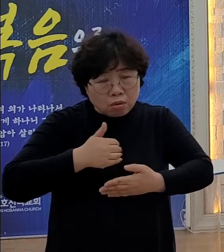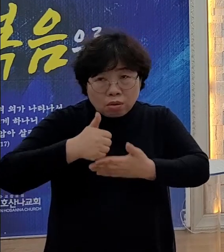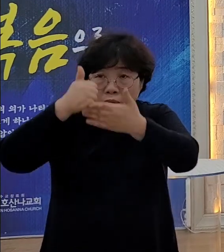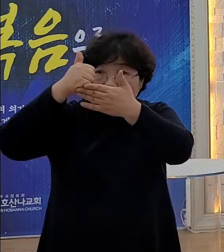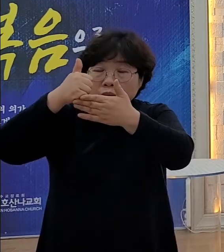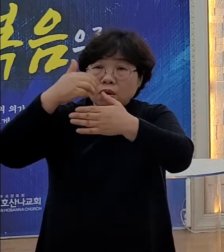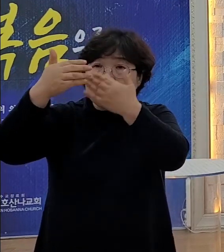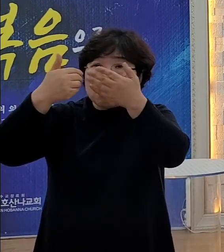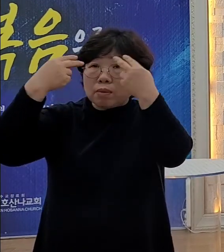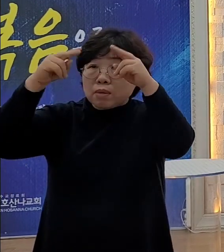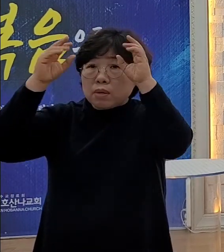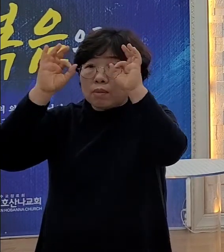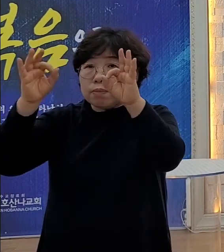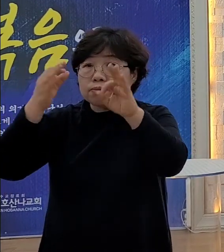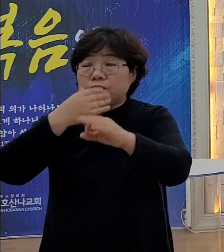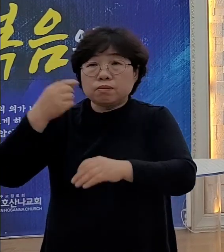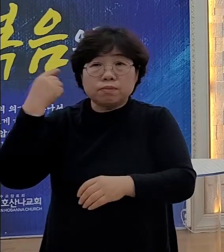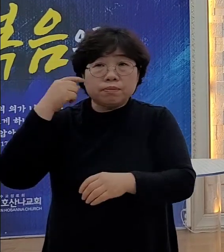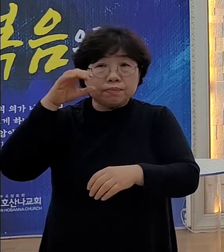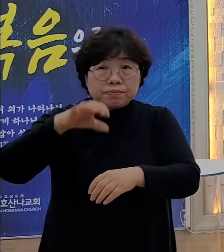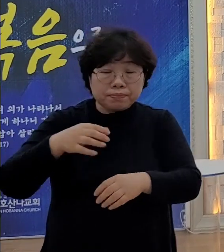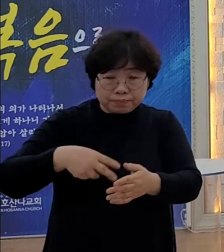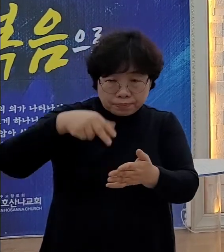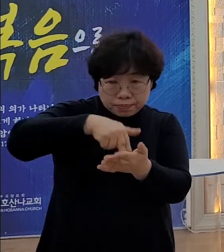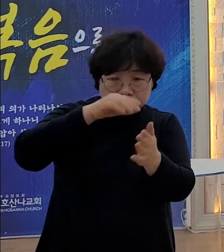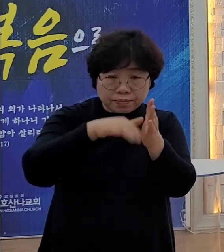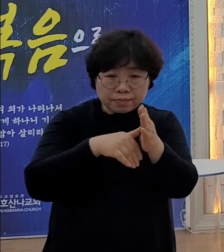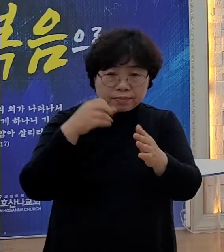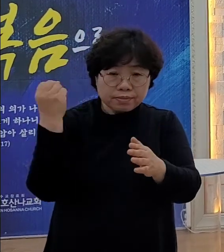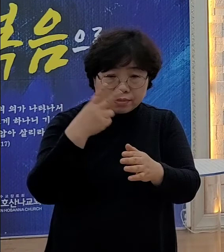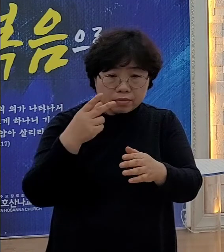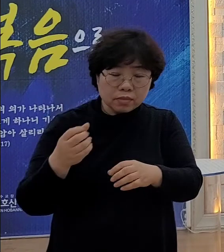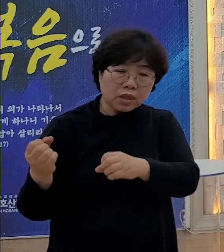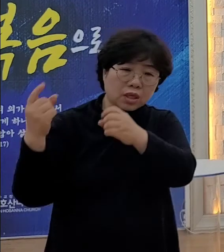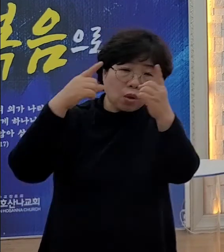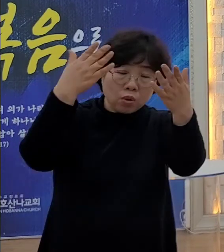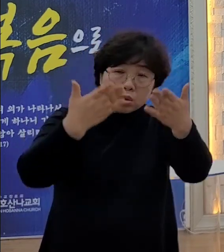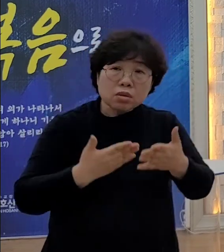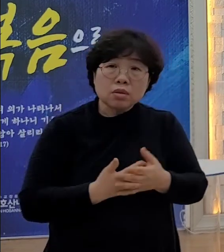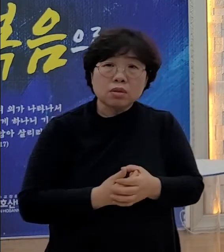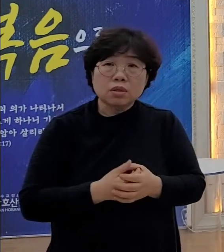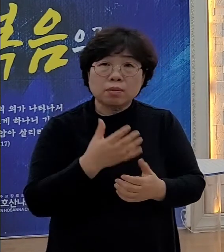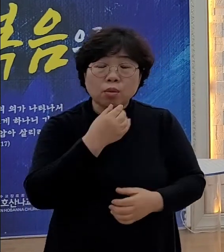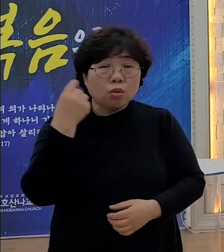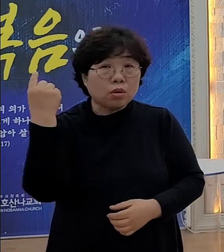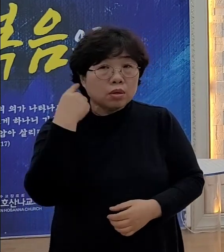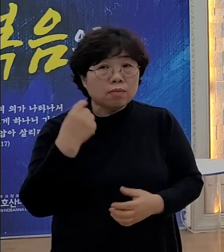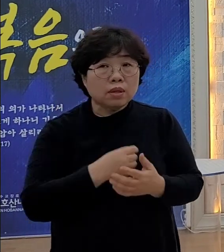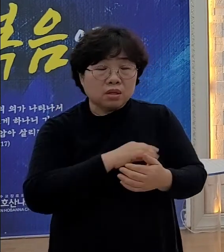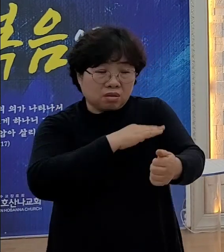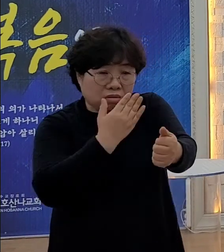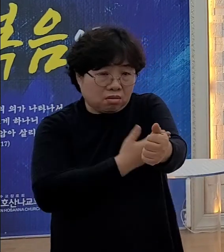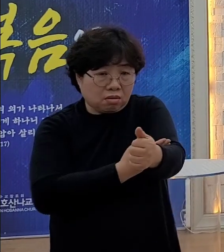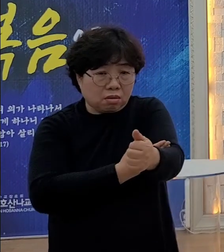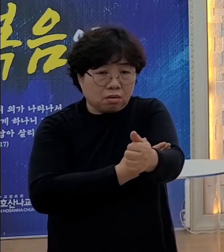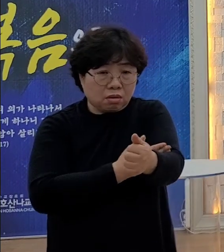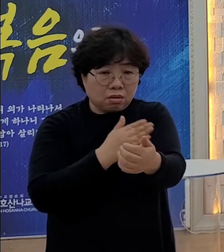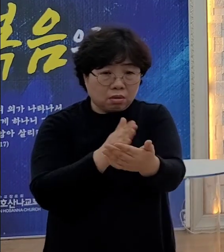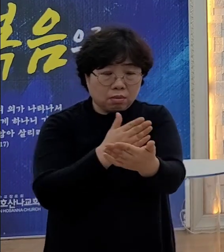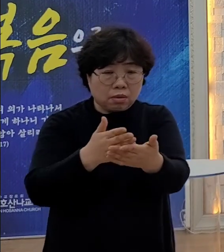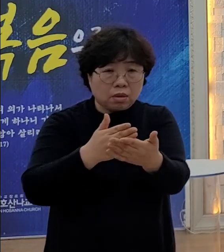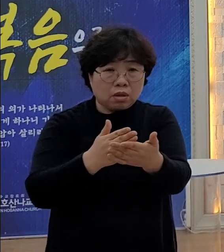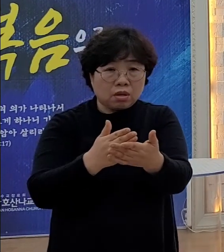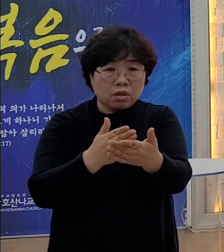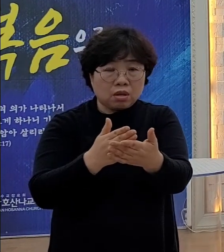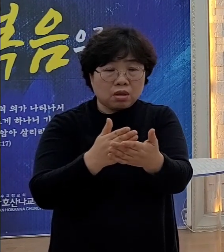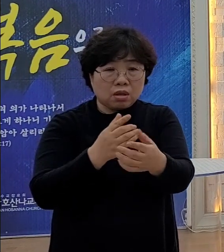하나님 바라보고 복음 앞에 설 때 하나님은 우리를 다시 이렇게 세우시고 복음의 능력으로 우리를 덧입혀